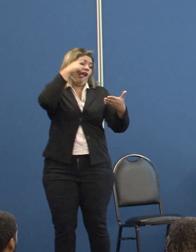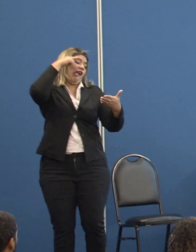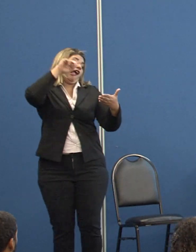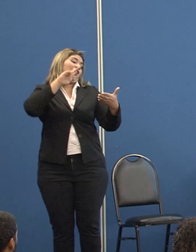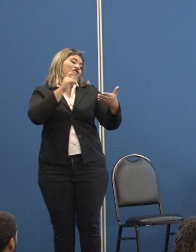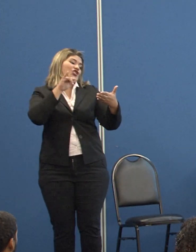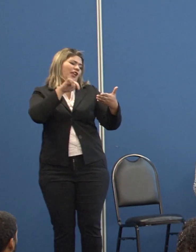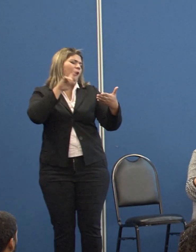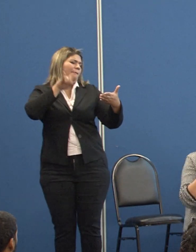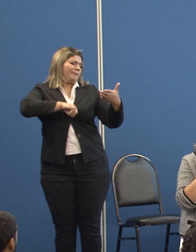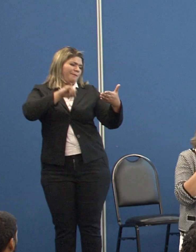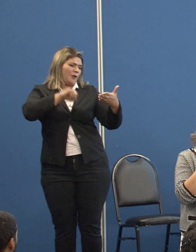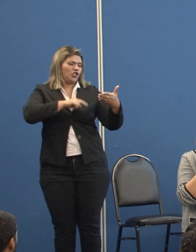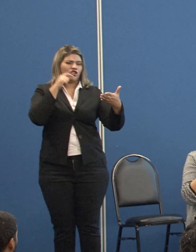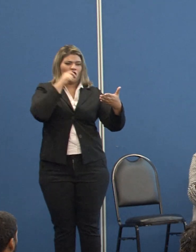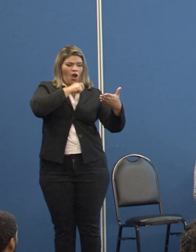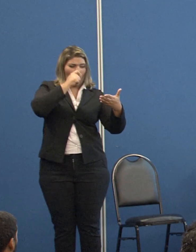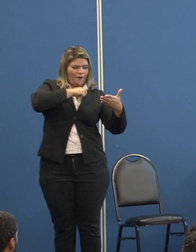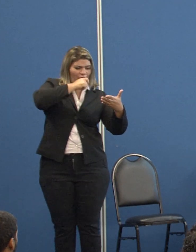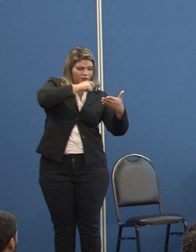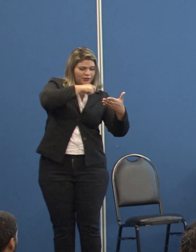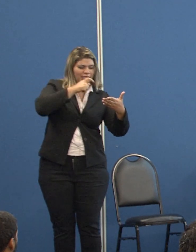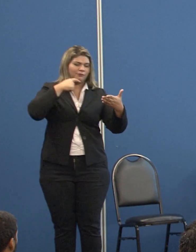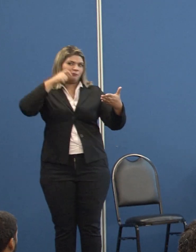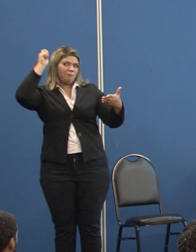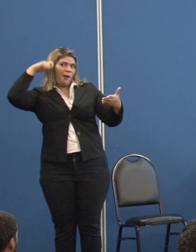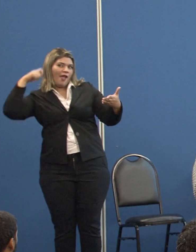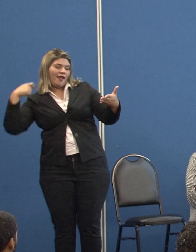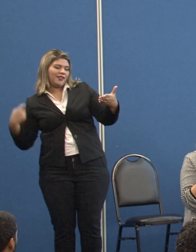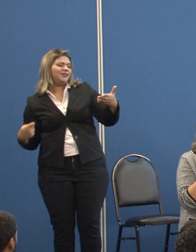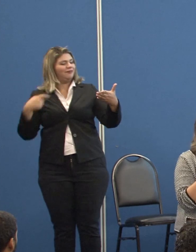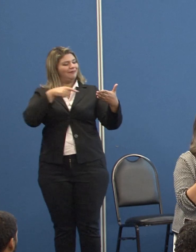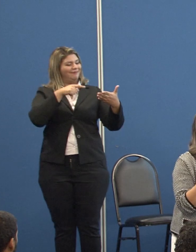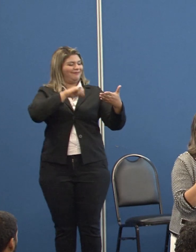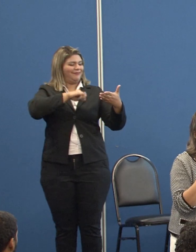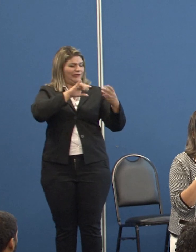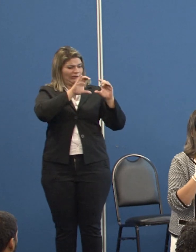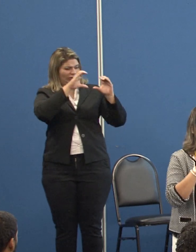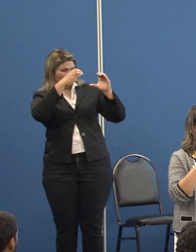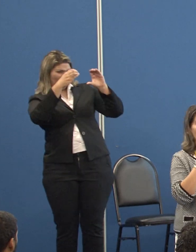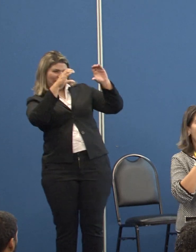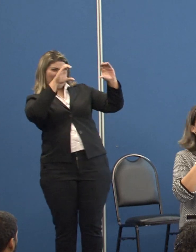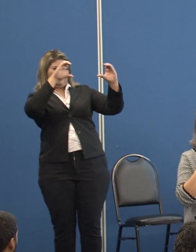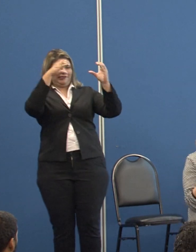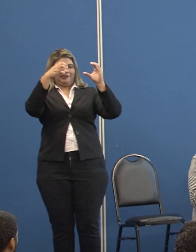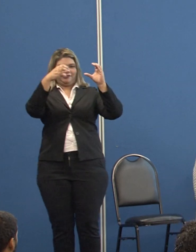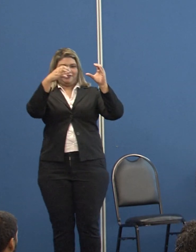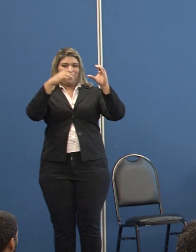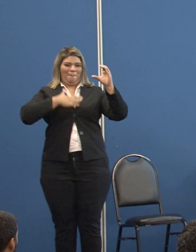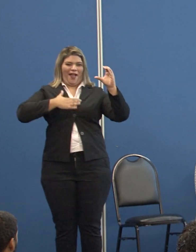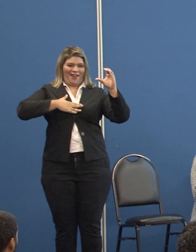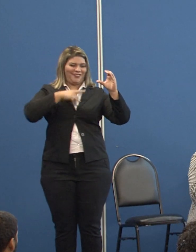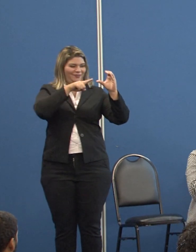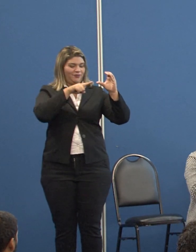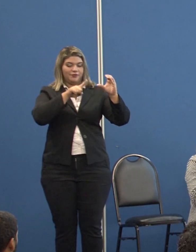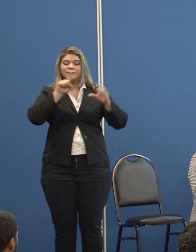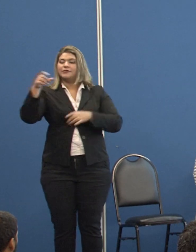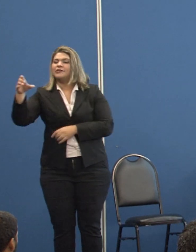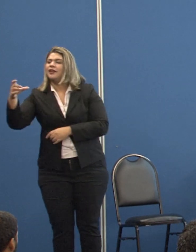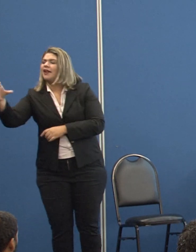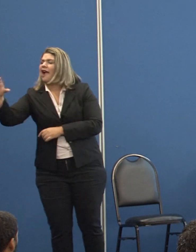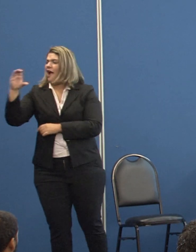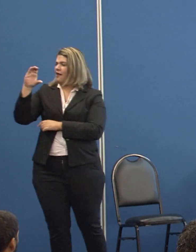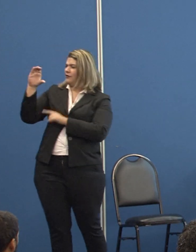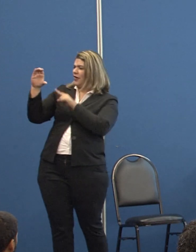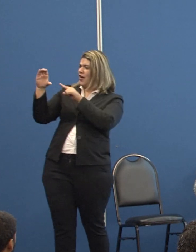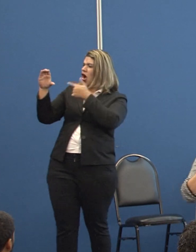mim é importante escovar os dentes, pentear o cabelo e... tomar banho. Para o outro, pode ser